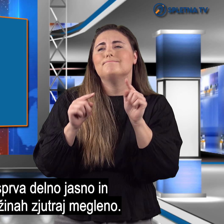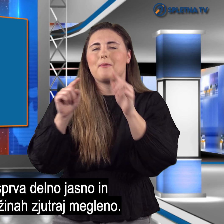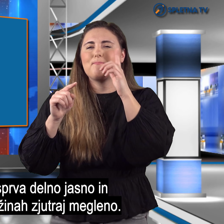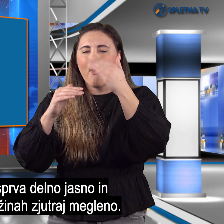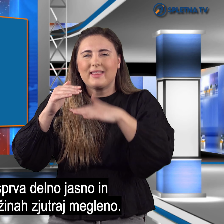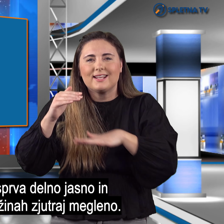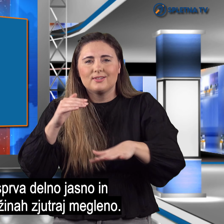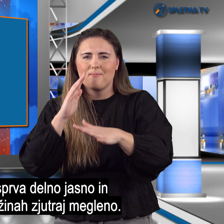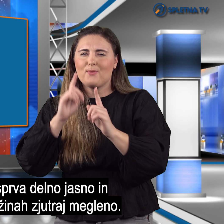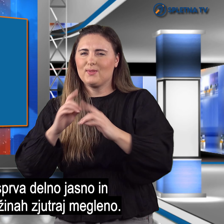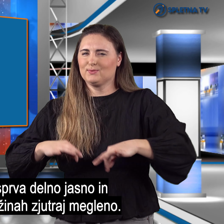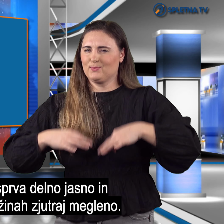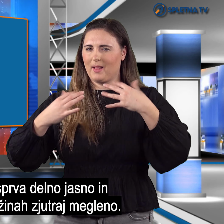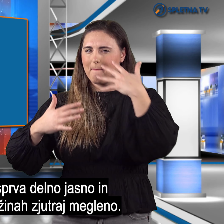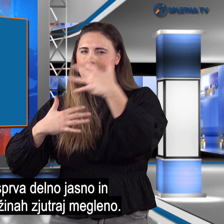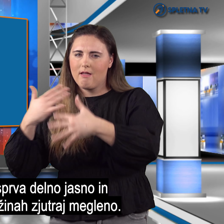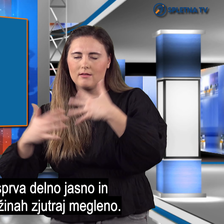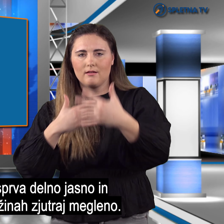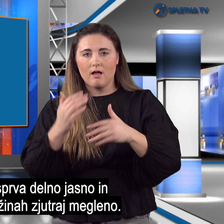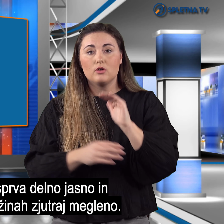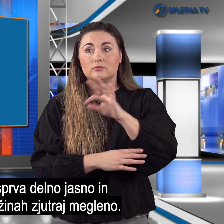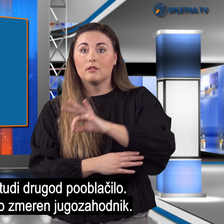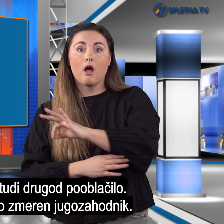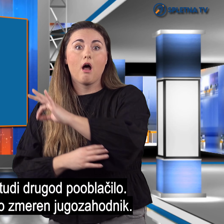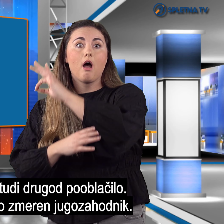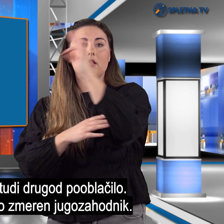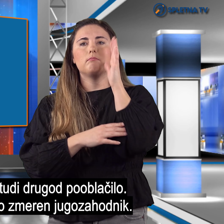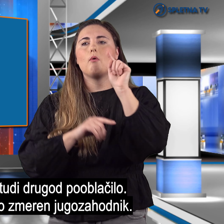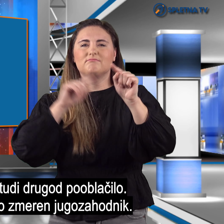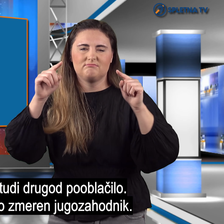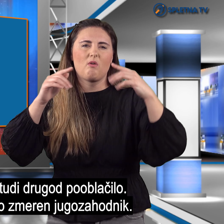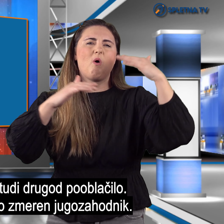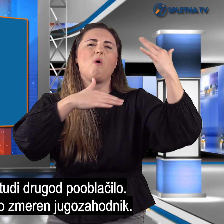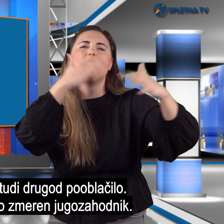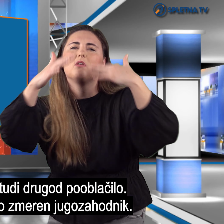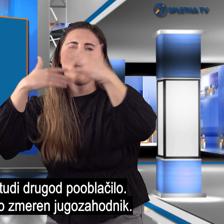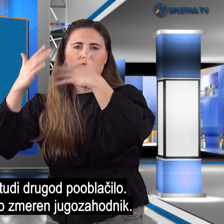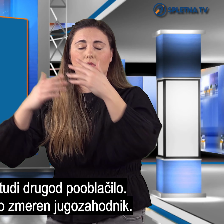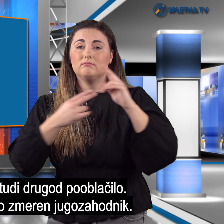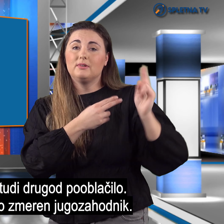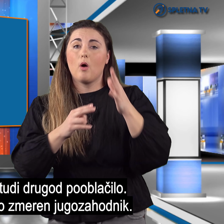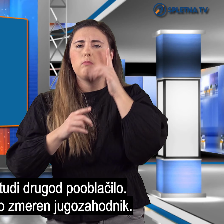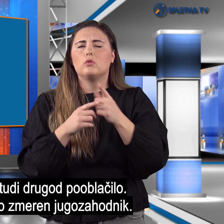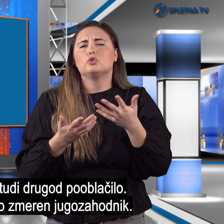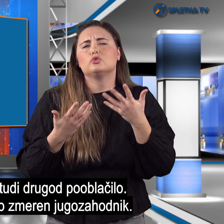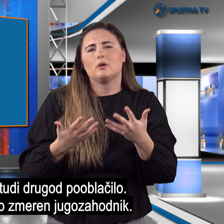marsikje po nižinah zjutraj megleno. Čez dan se bo tudi drugod pooblačilo. Pihal bo šibak do